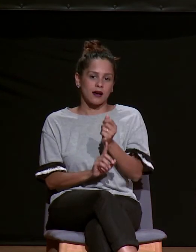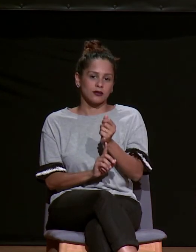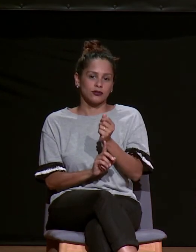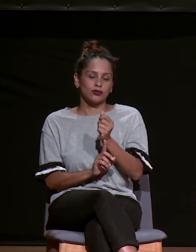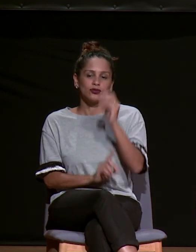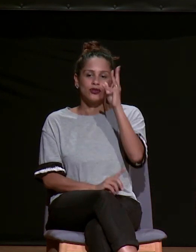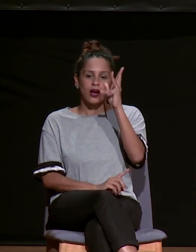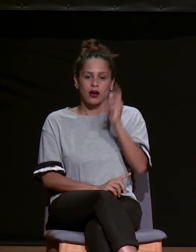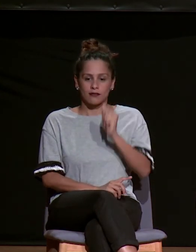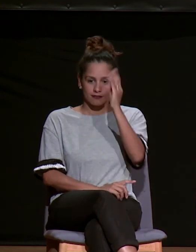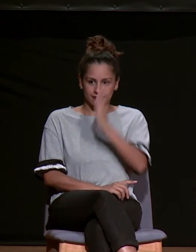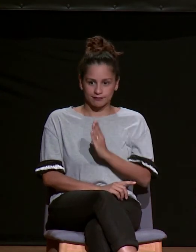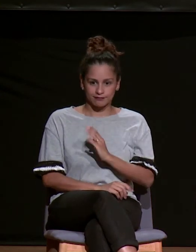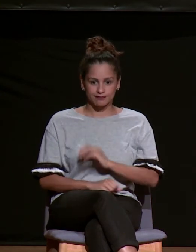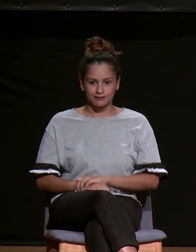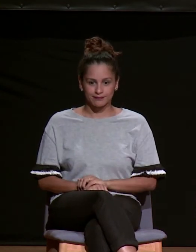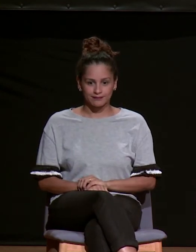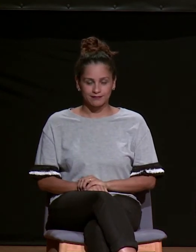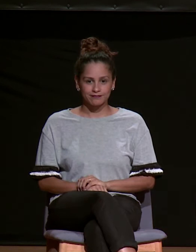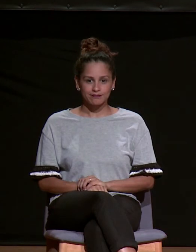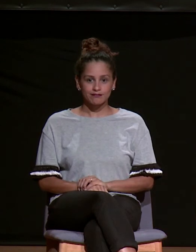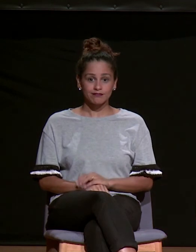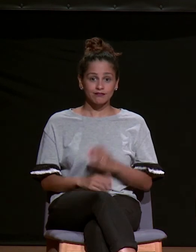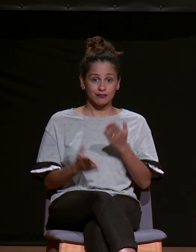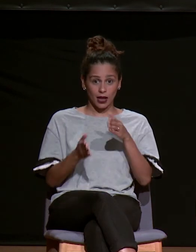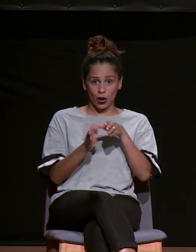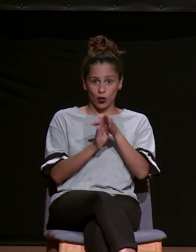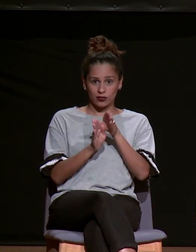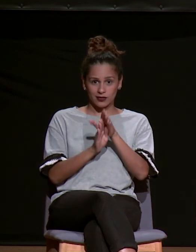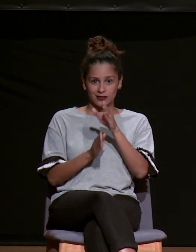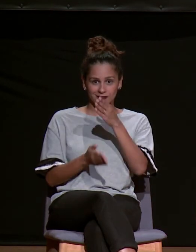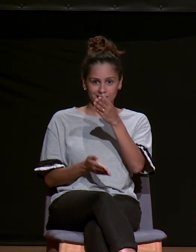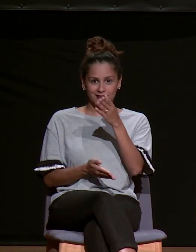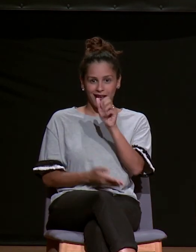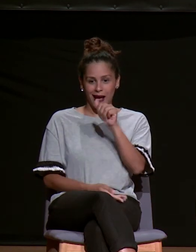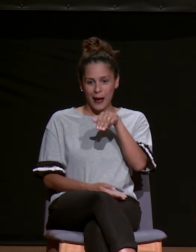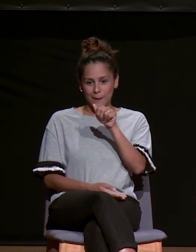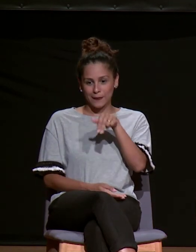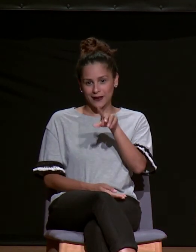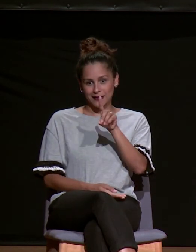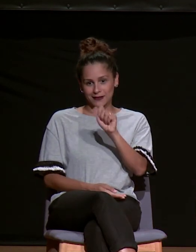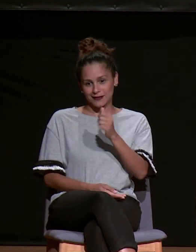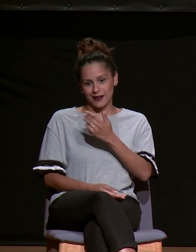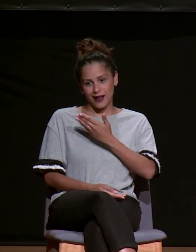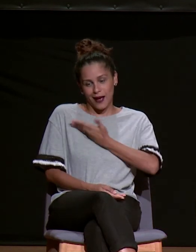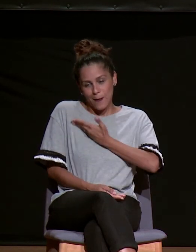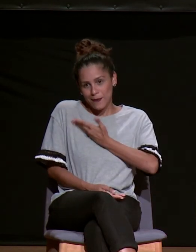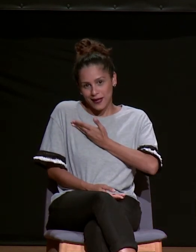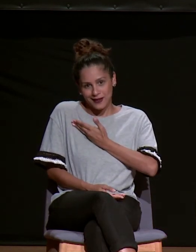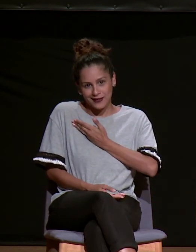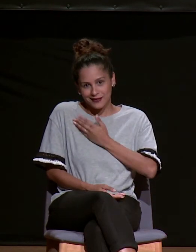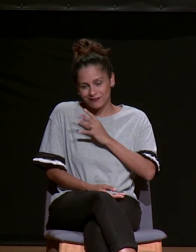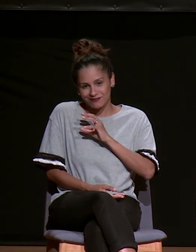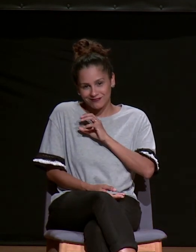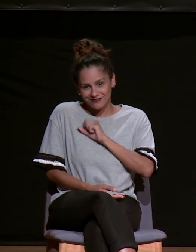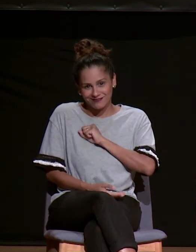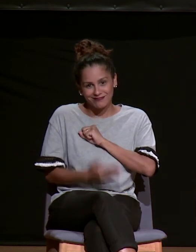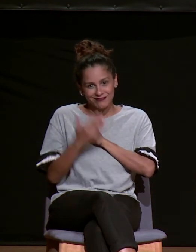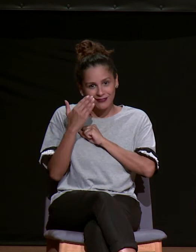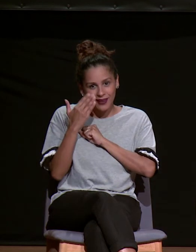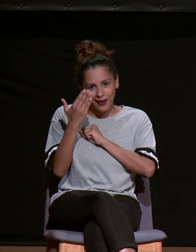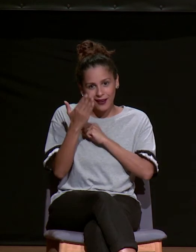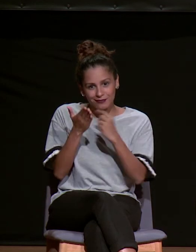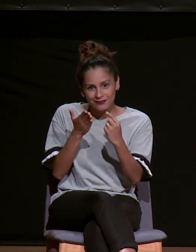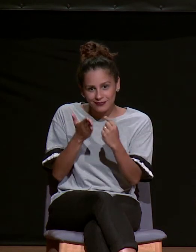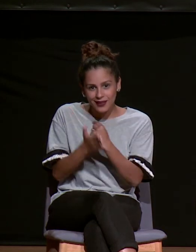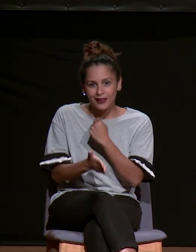Bom, um conselho é que você, Amanda, uma amiga, né, uma querida, obrigado pela pergunta e por